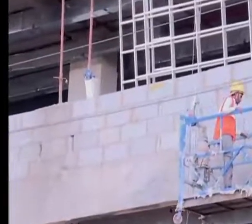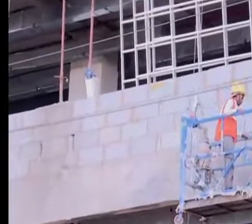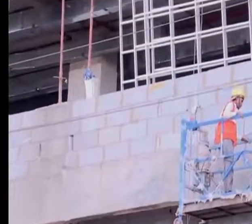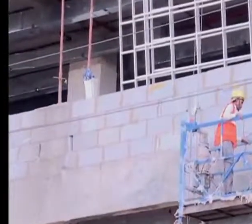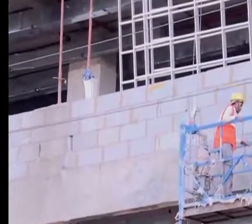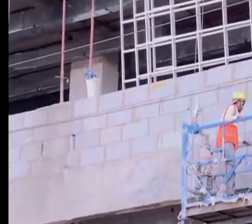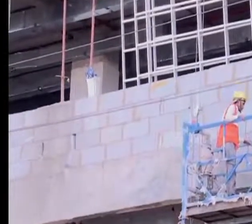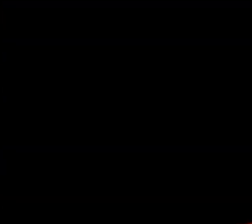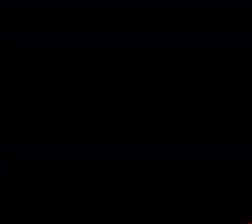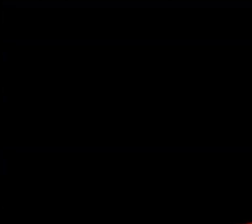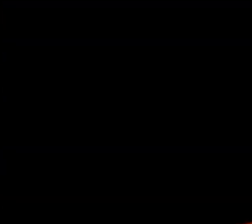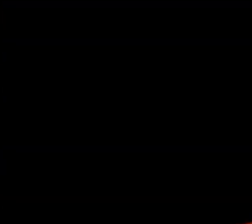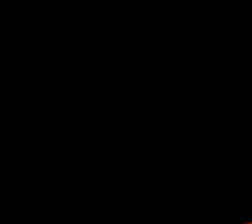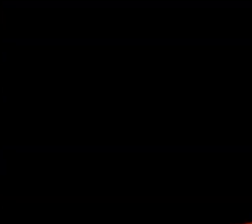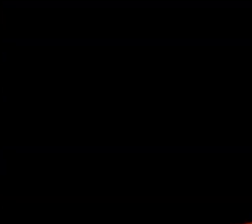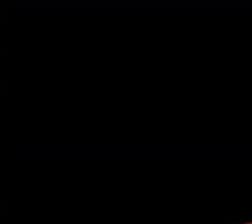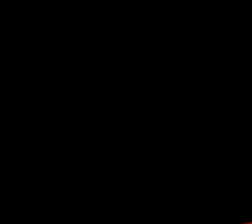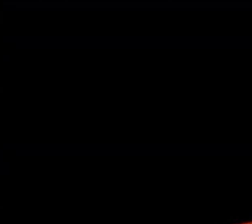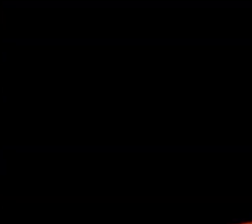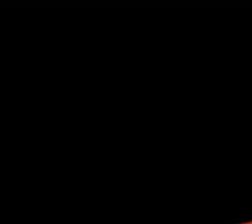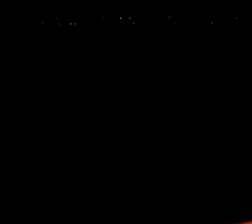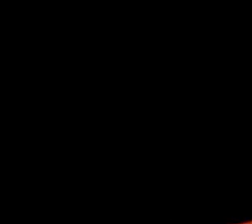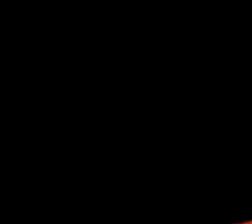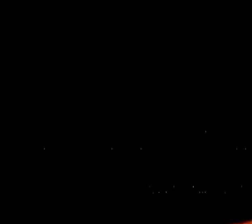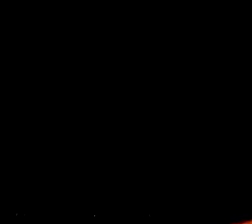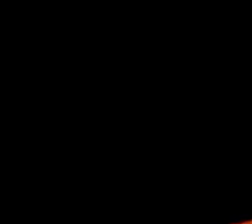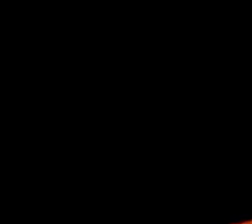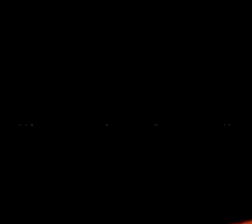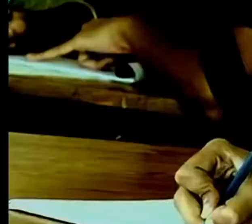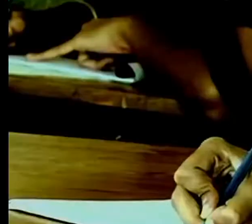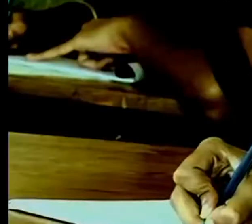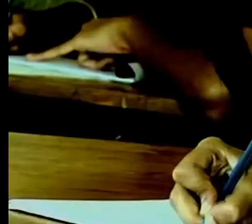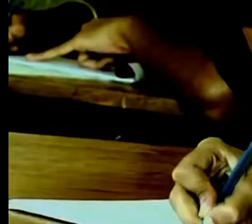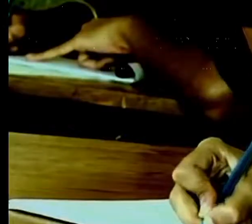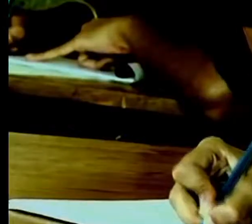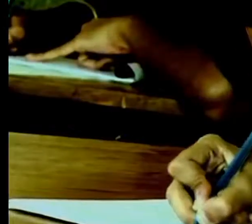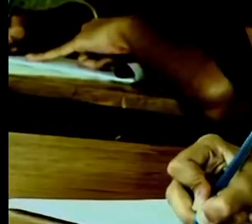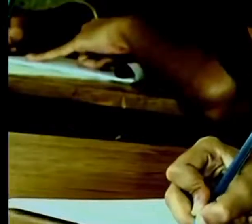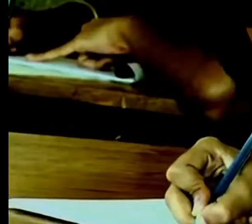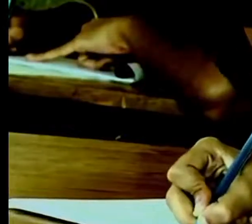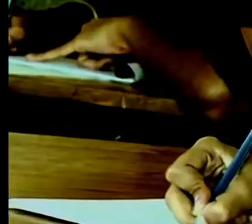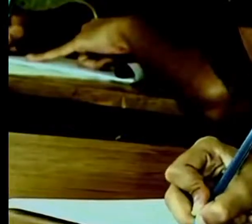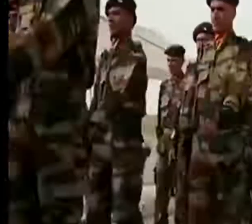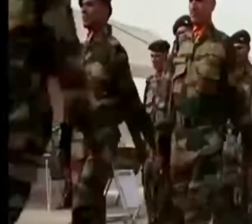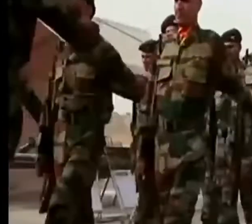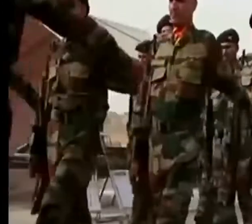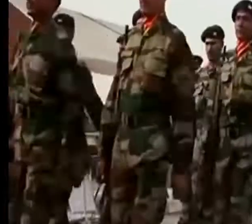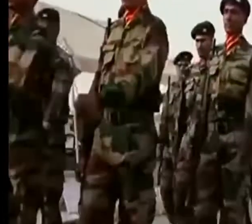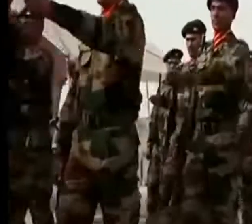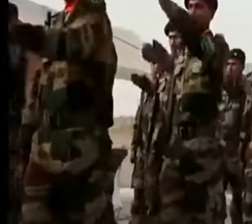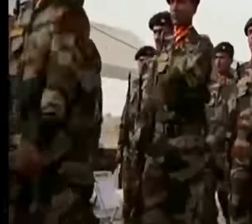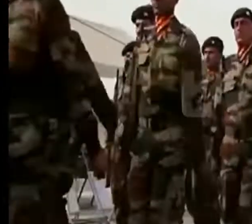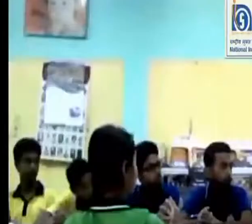हम अपना दीपक स्वयं बने, हम अपना